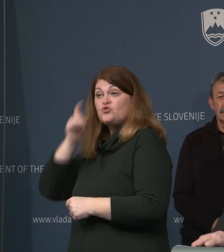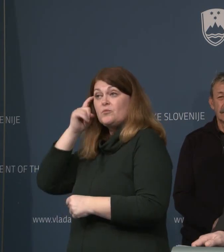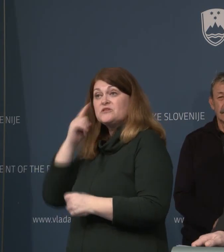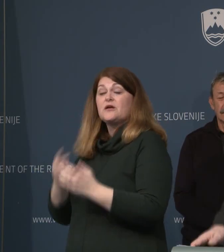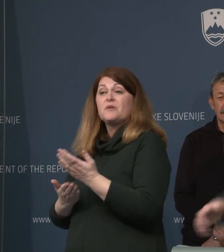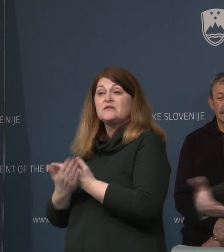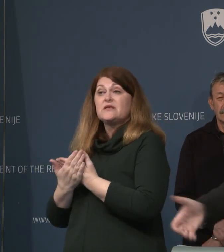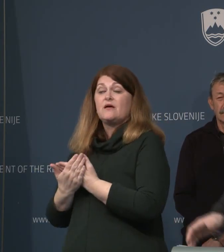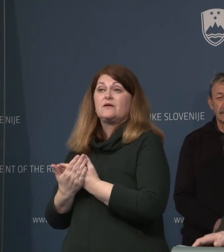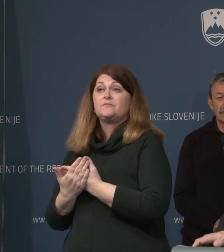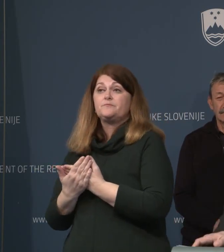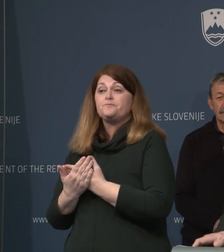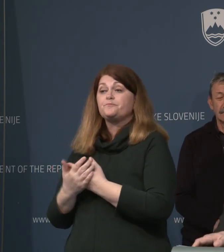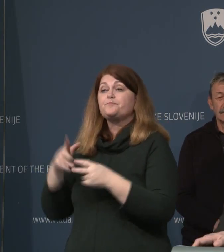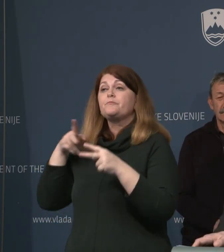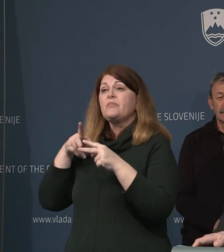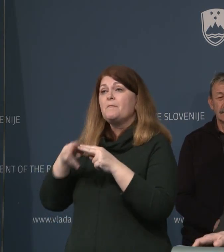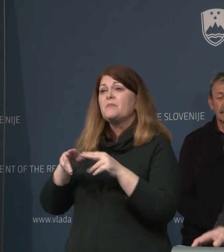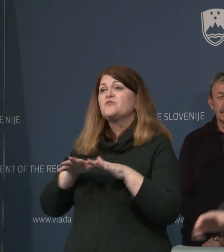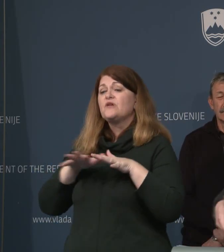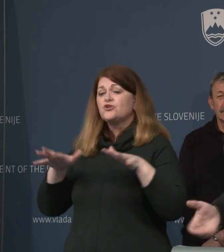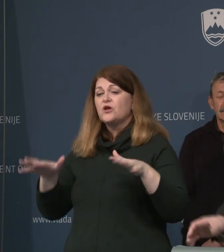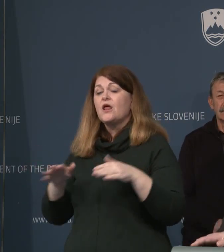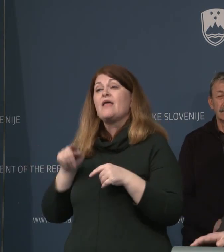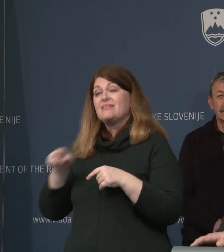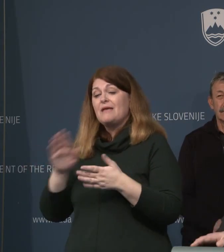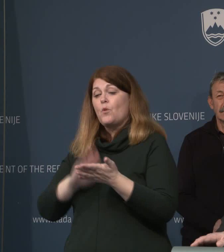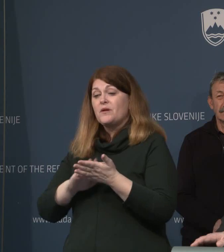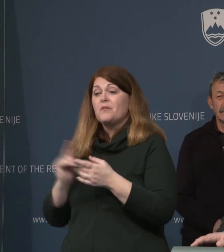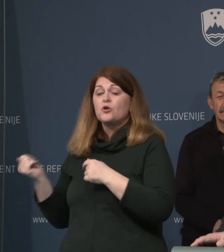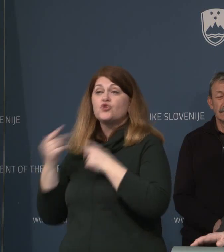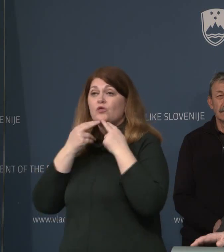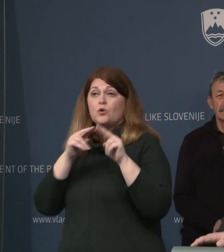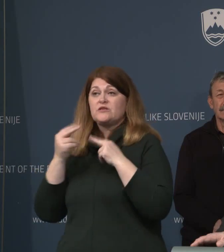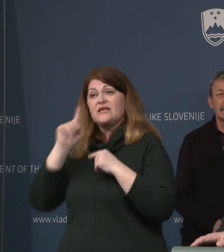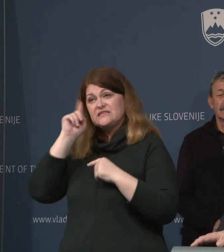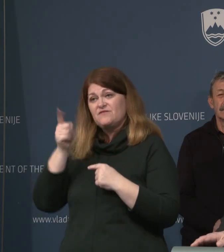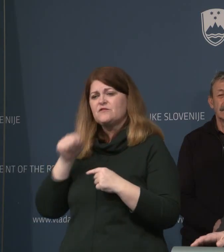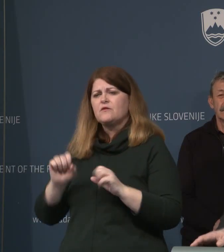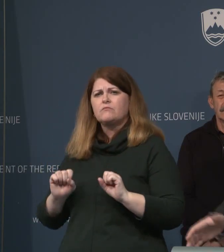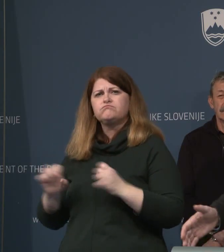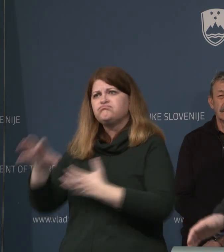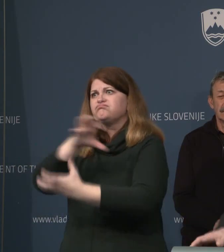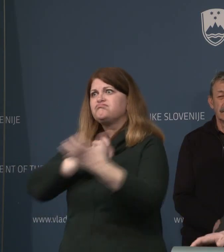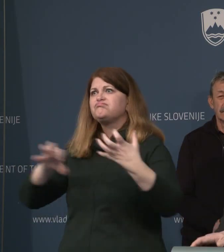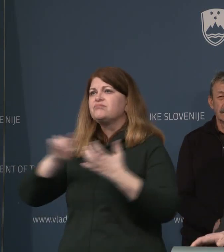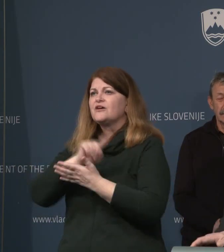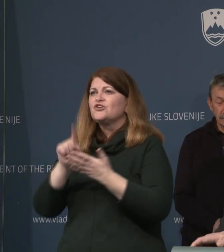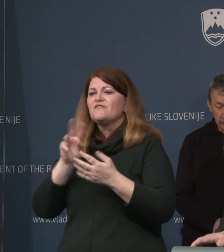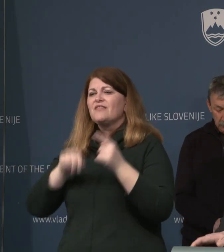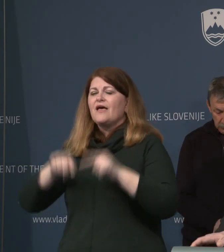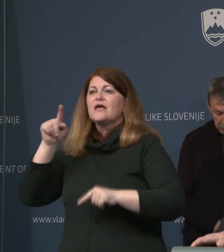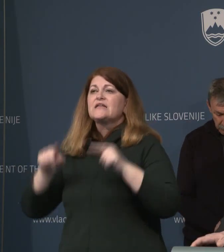za preprečevanje širjenja in v temu primerno se pač odzivajo. Se veste, da je v teh burnih časih, takih